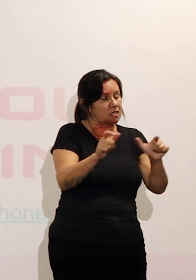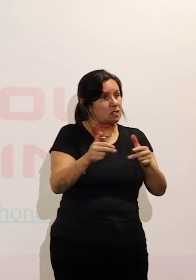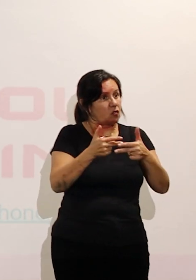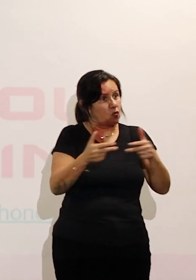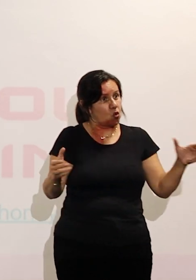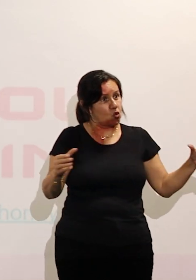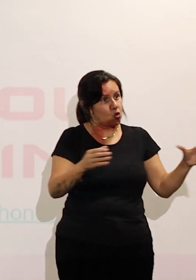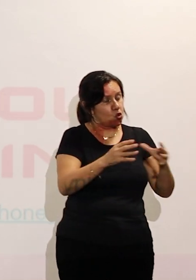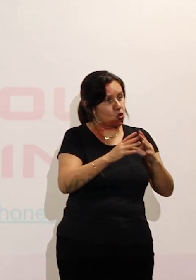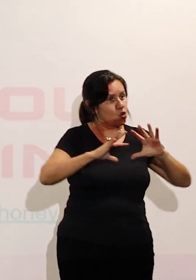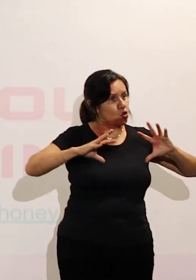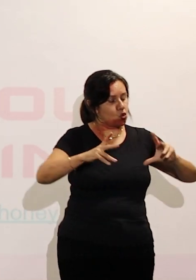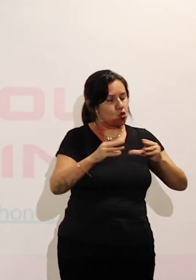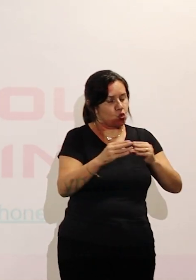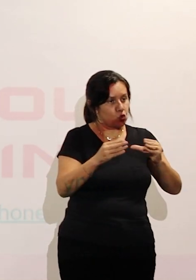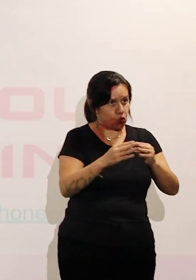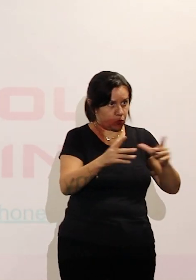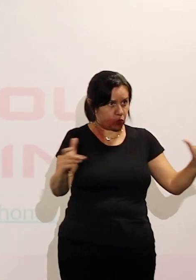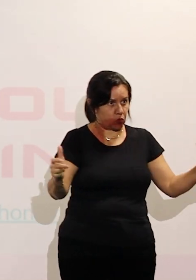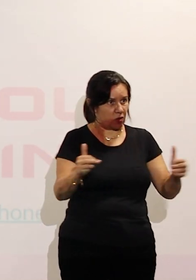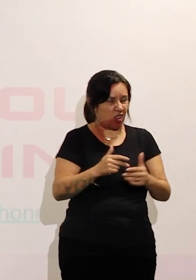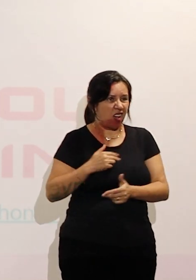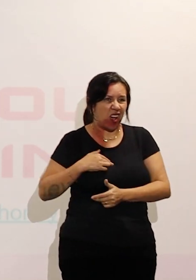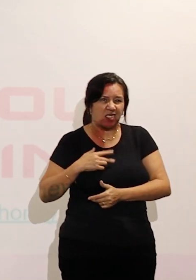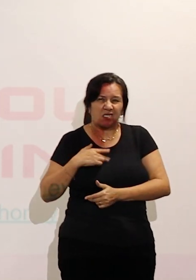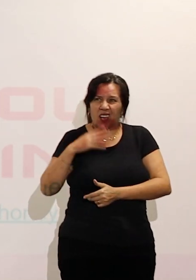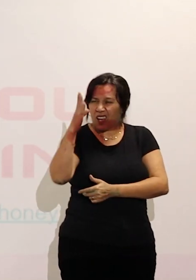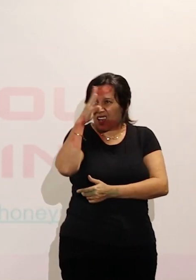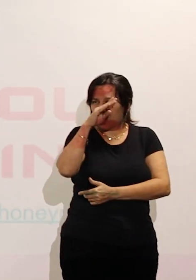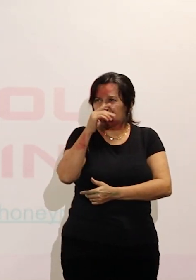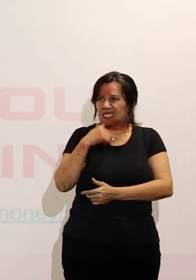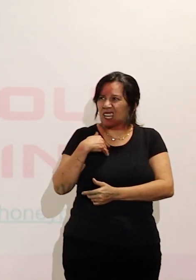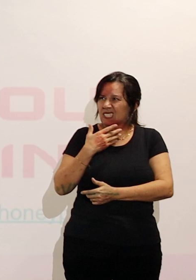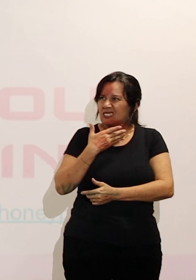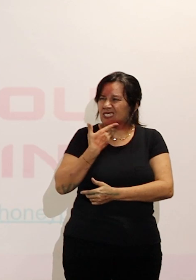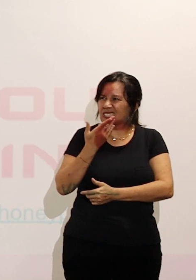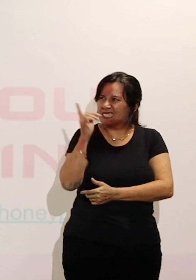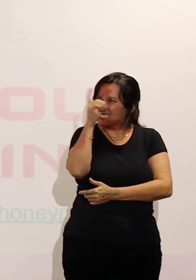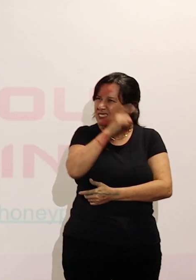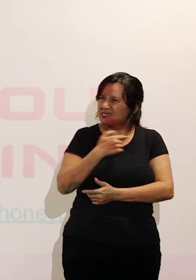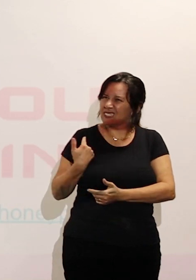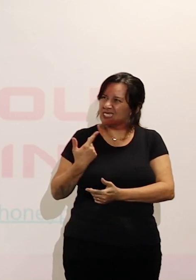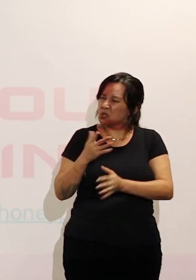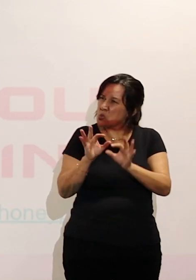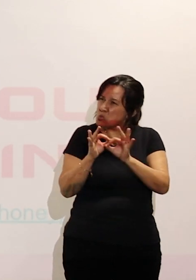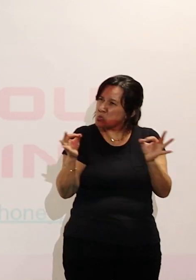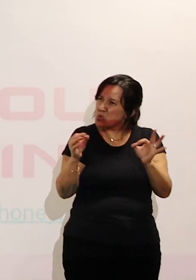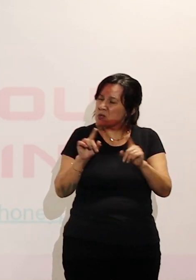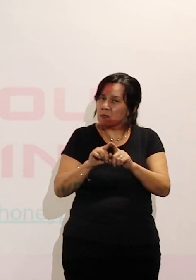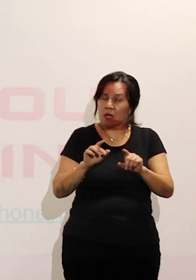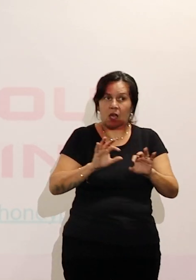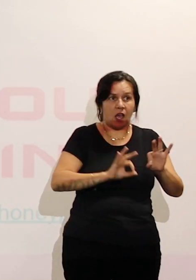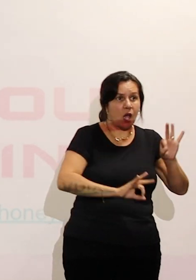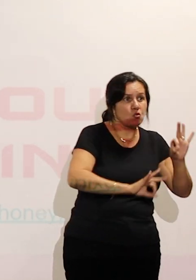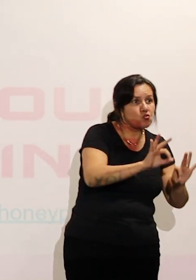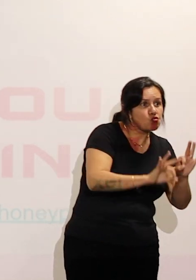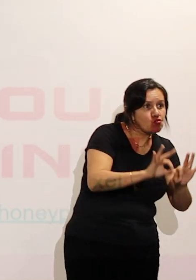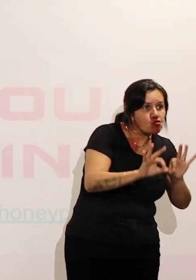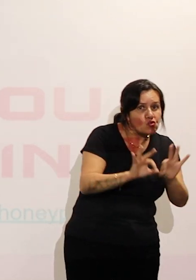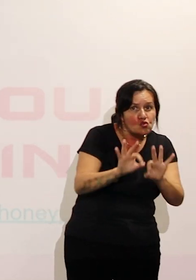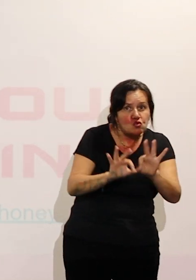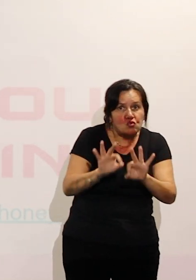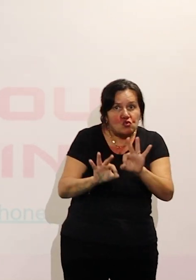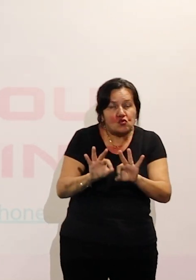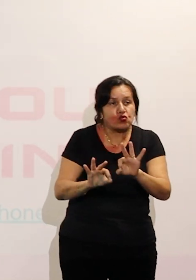aí vocês vão falar, não, essa animação está muito dura, faz um pouco mais suave, né? Que é um ajuste que, talvez, mesmo com uma